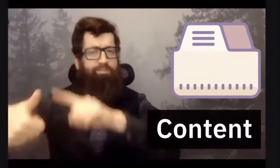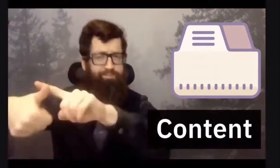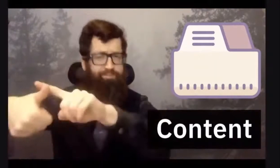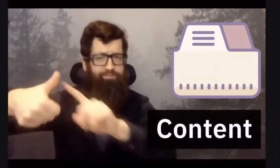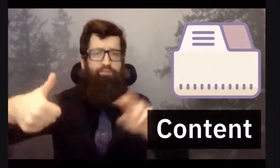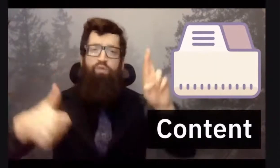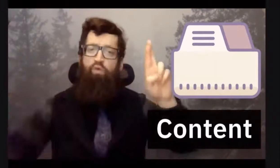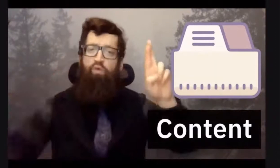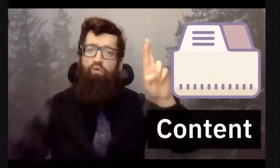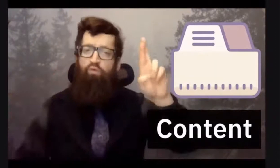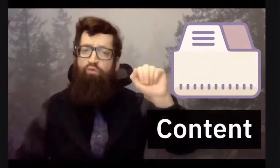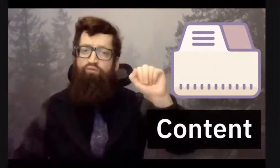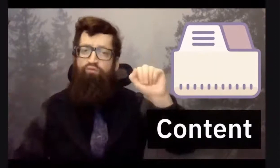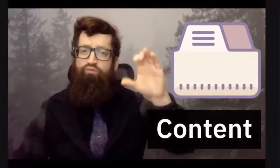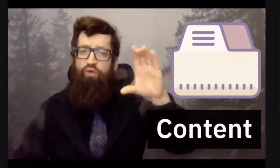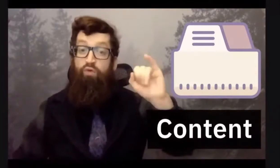diversidad cultural,